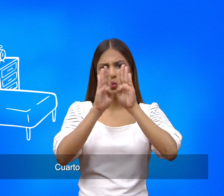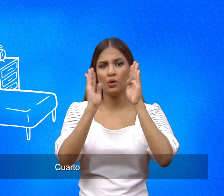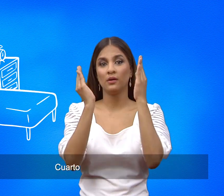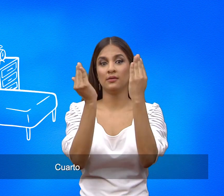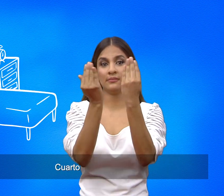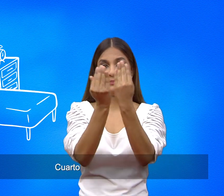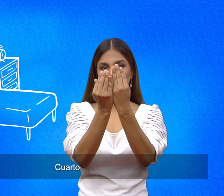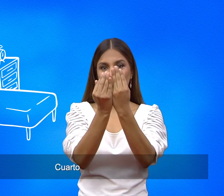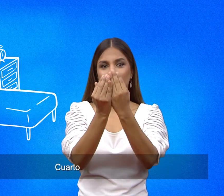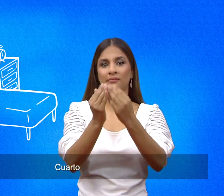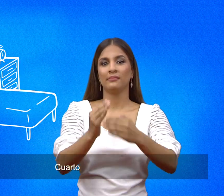cuarto